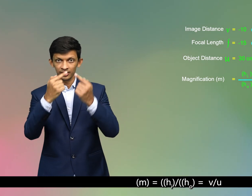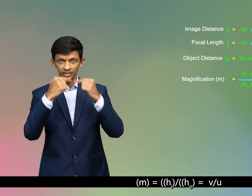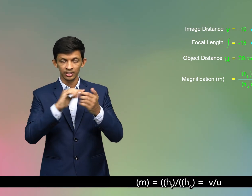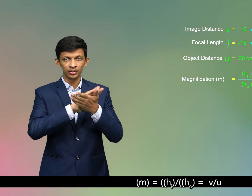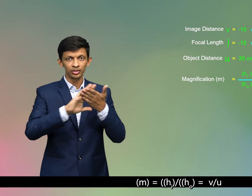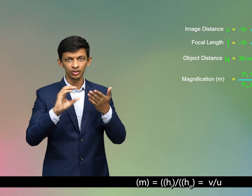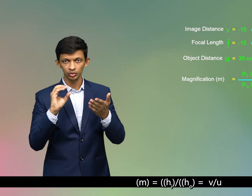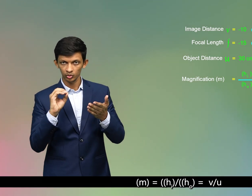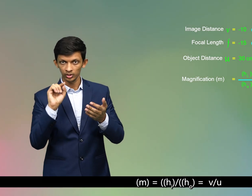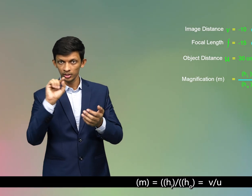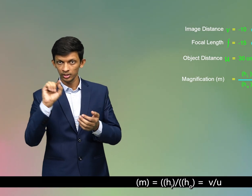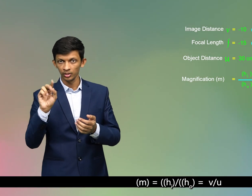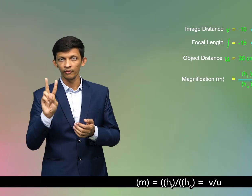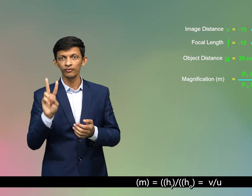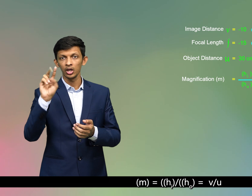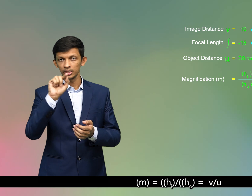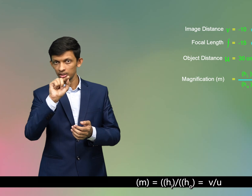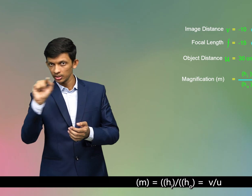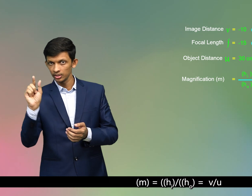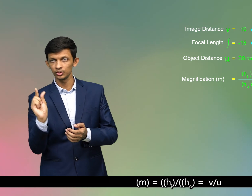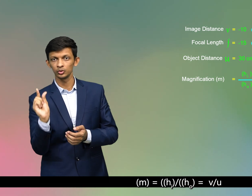hi/ho v/u.